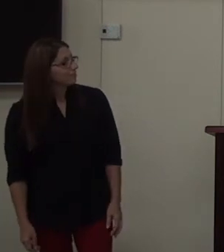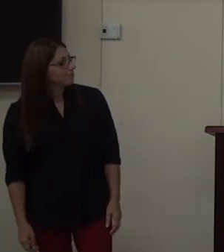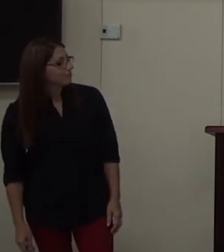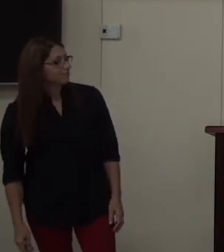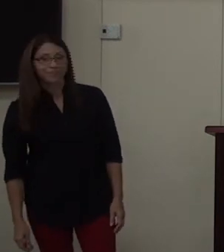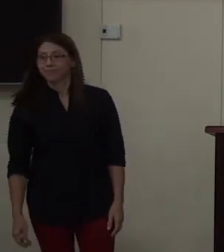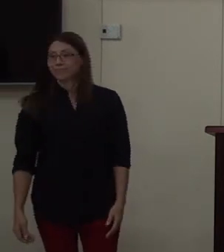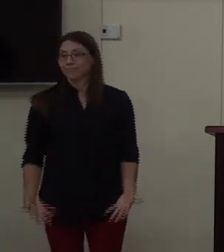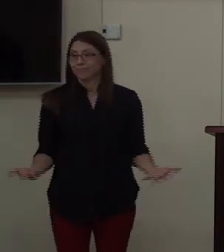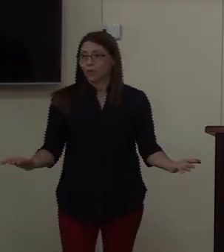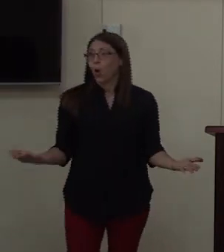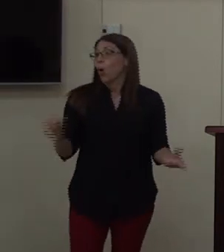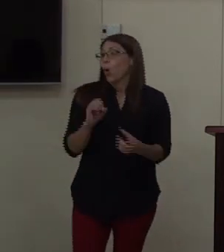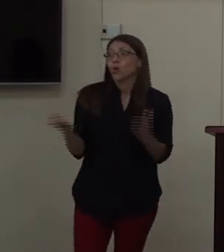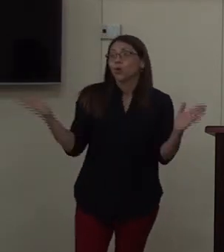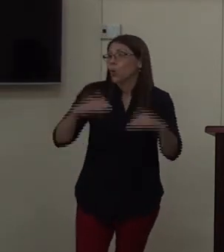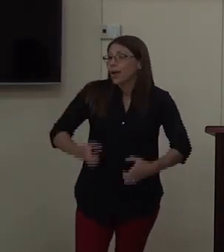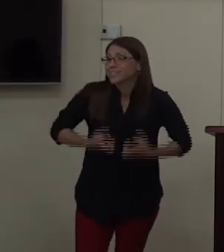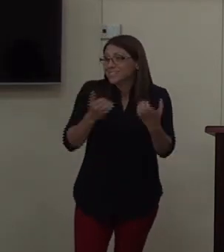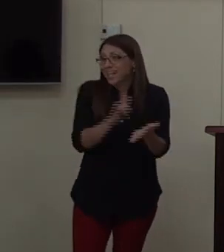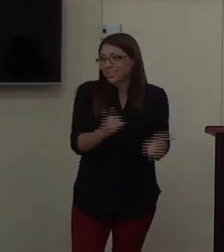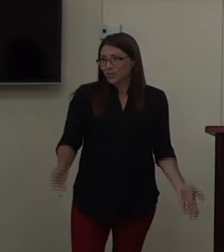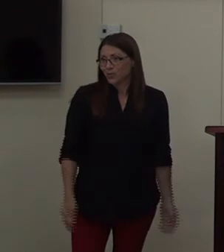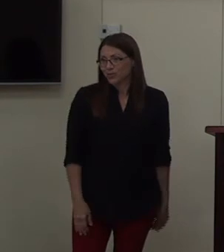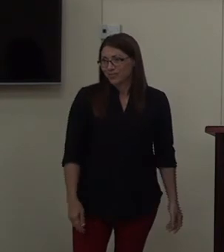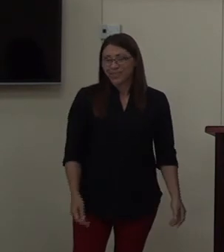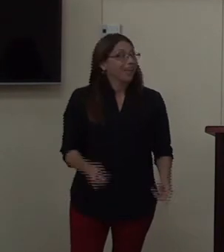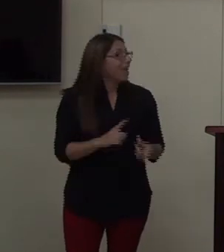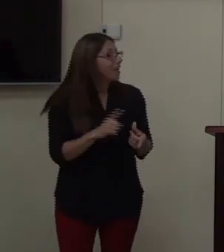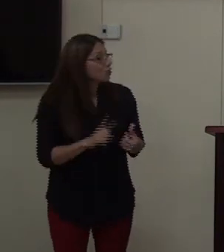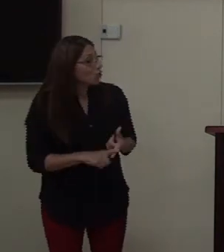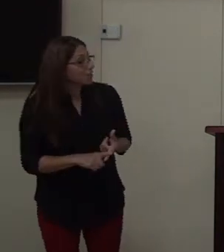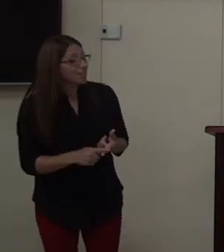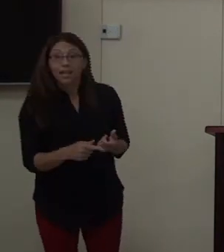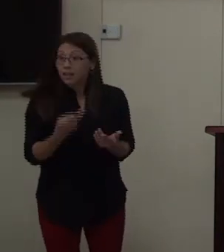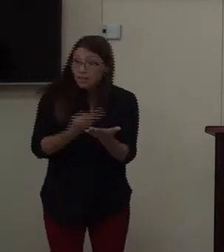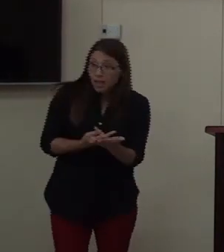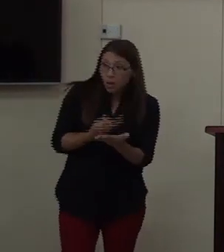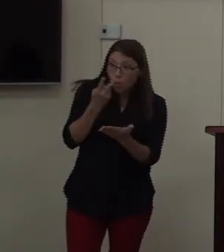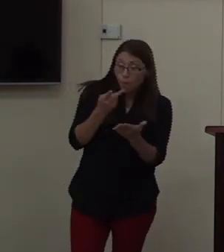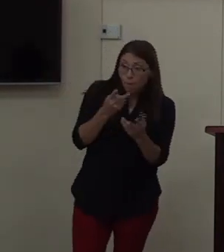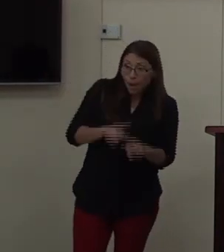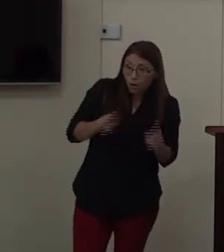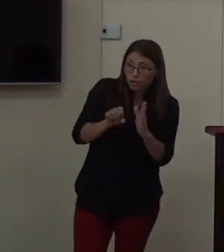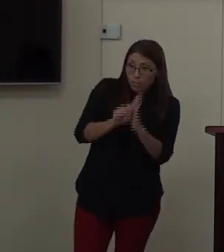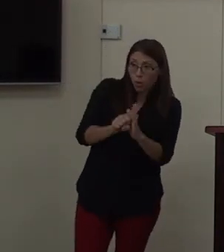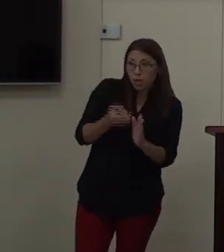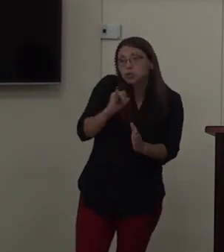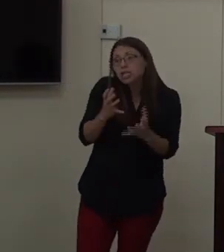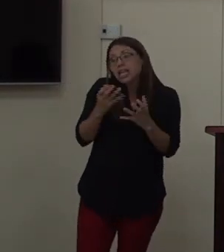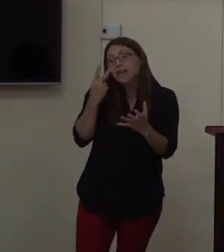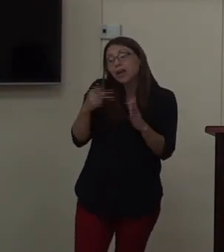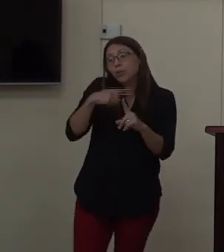cabeja, o no existe eso, ¿verdad? Y entonces el punto aquí está. Tiene un valor simbólico si uno quiere verlo positivamente. Está la lengua